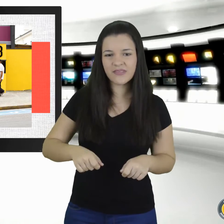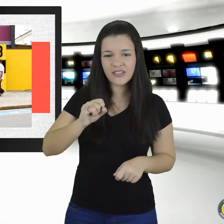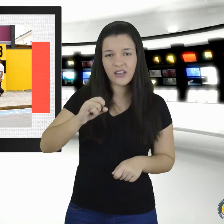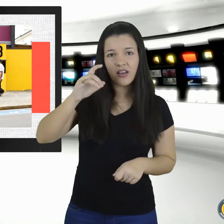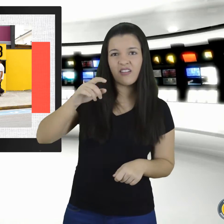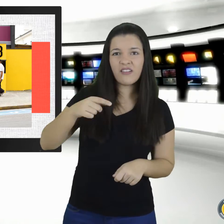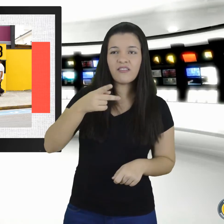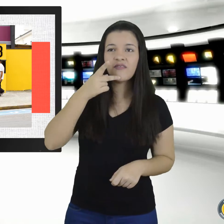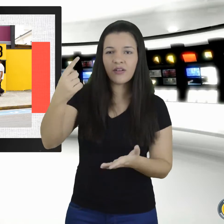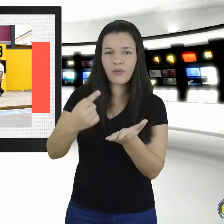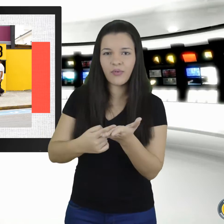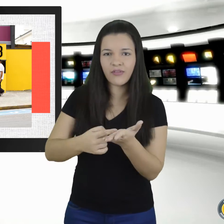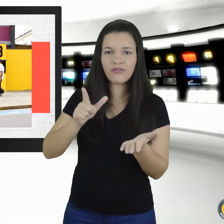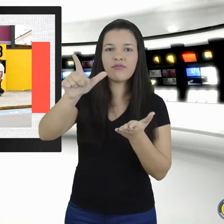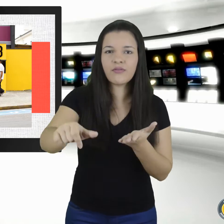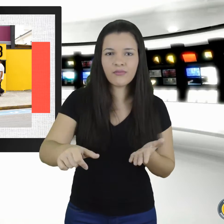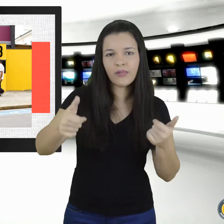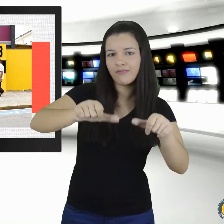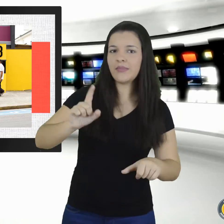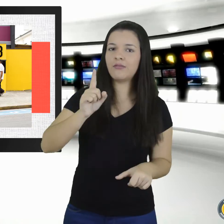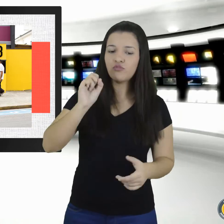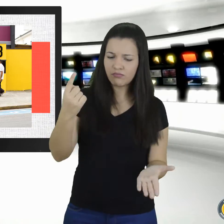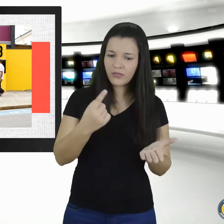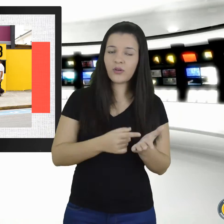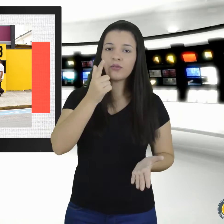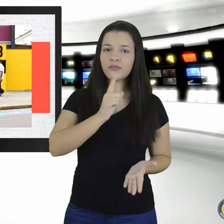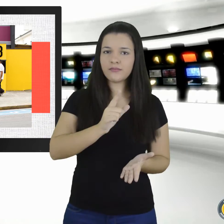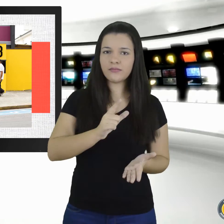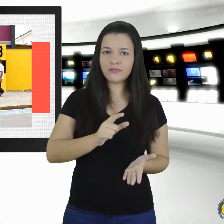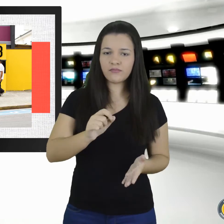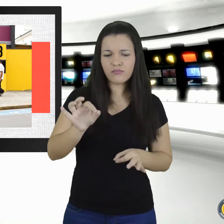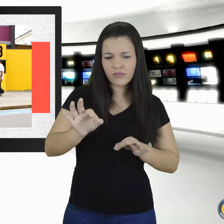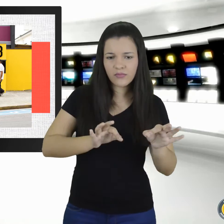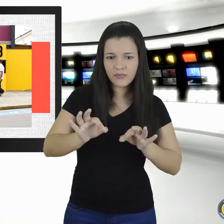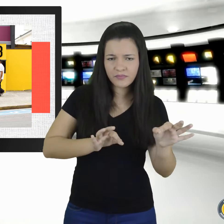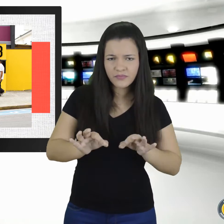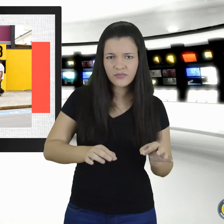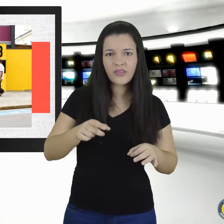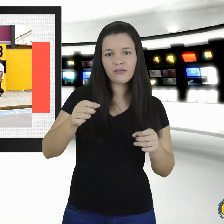ser atendidos de acordo com novas novidades de formatação e